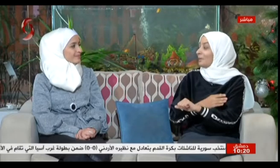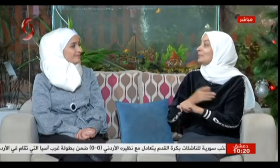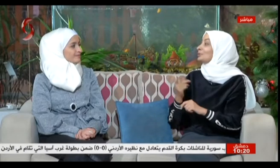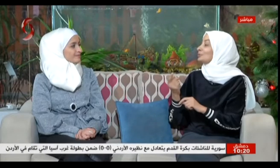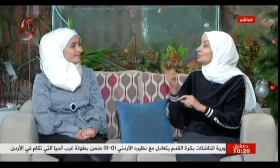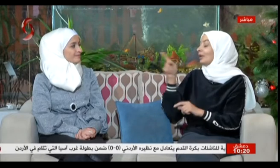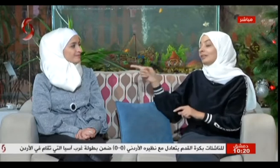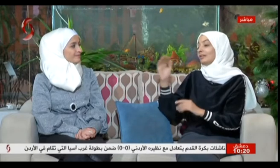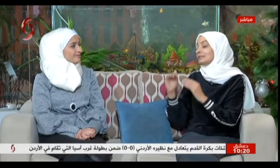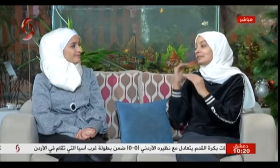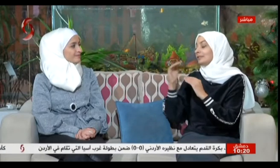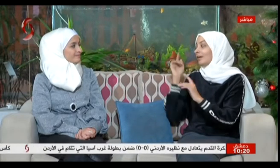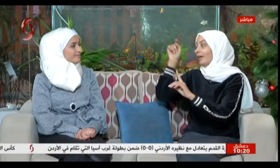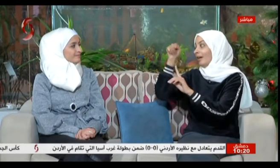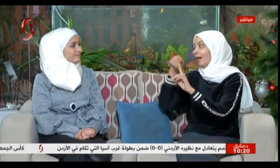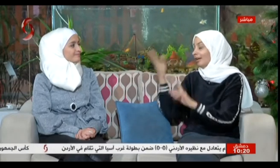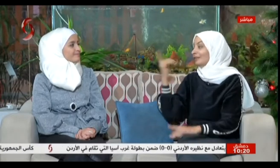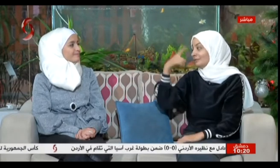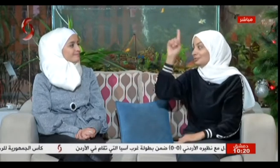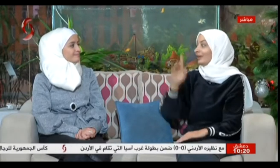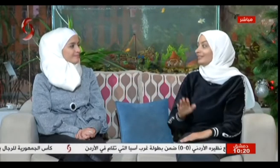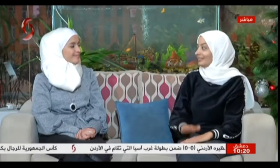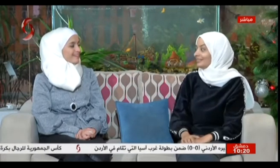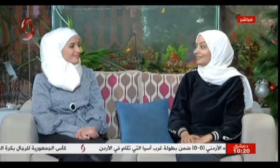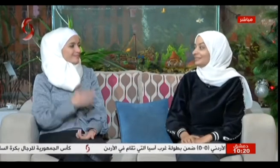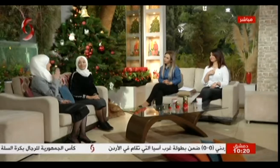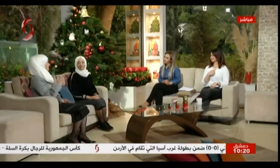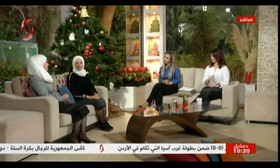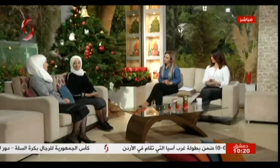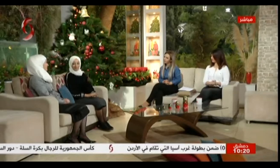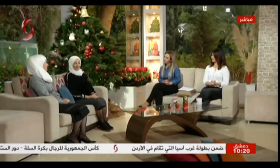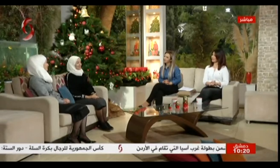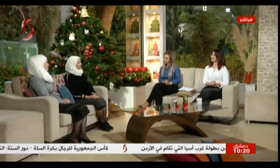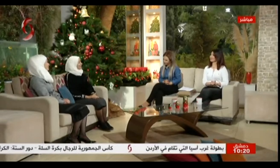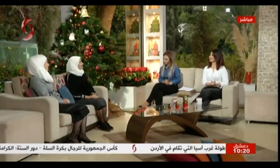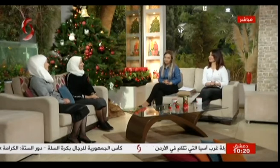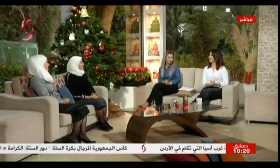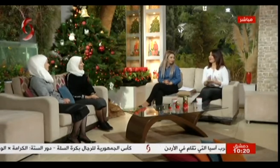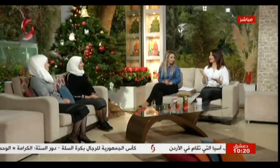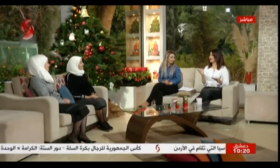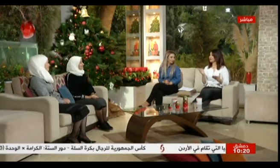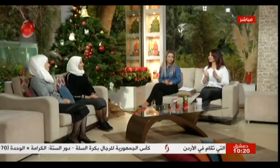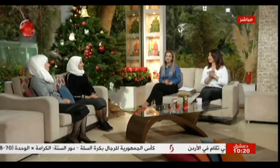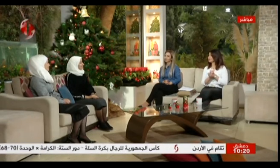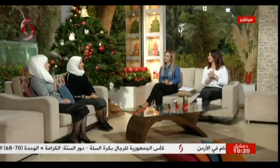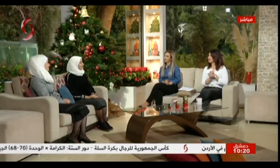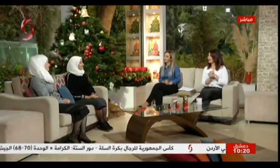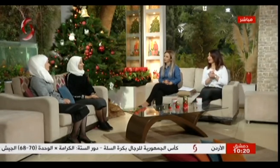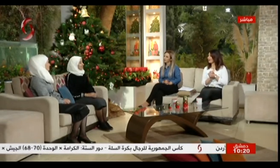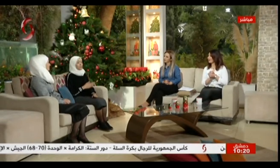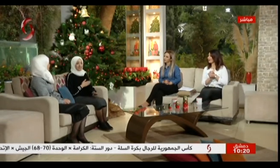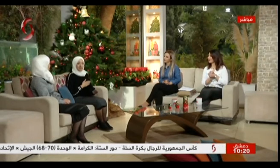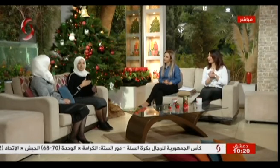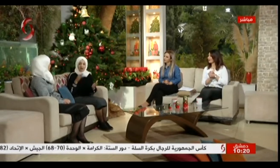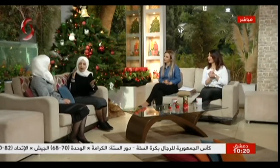توصلي لطموحك وبالاكثر، يعني شو ما بدك ان شاء الله يا رب. شكرا لكم. اكيد هدى بتحبي تقولي